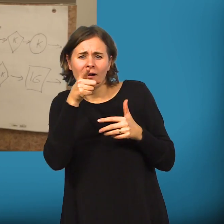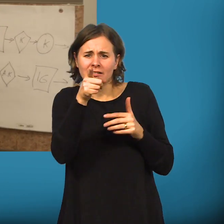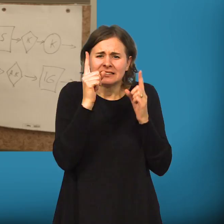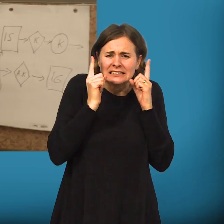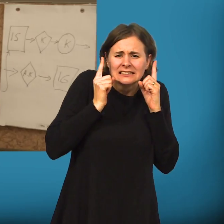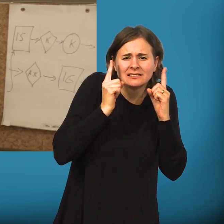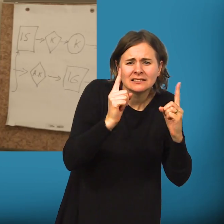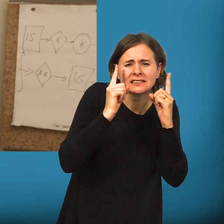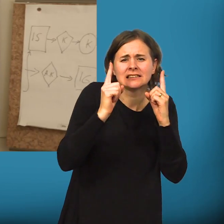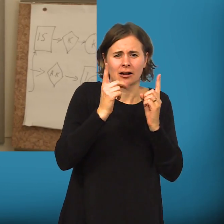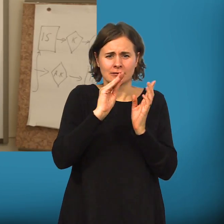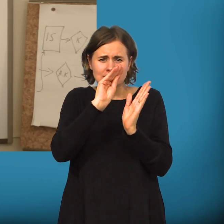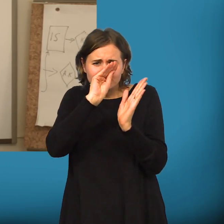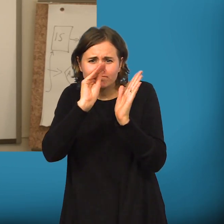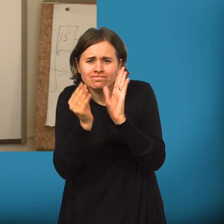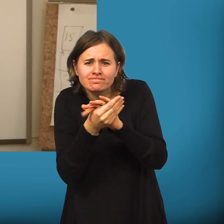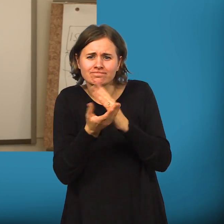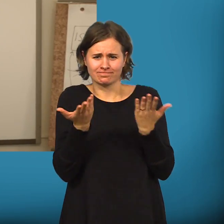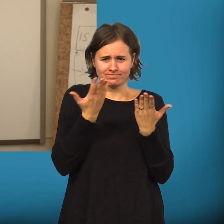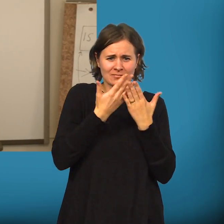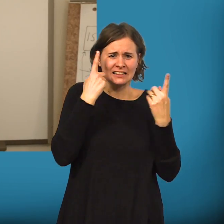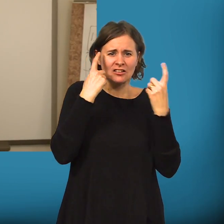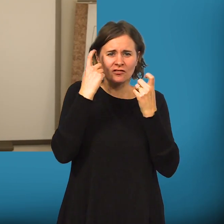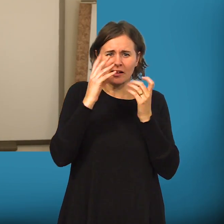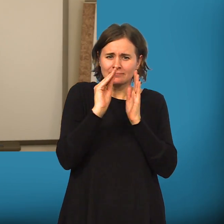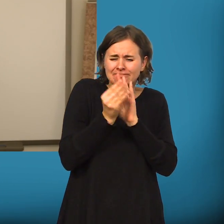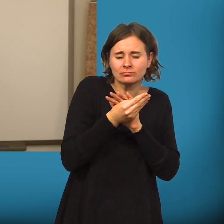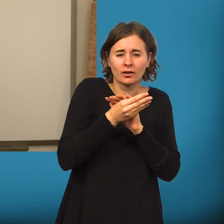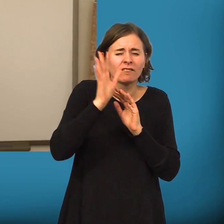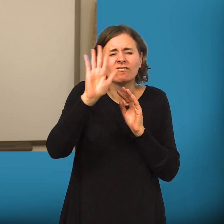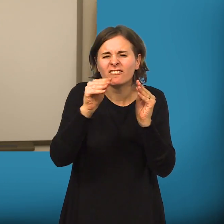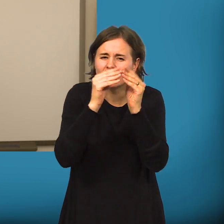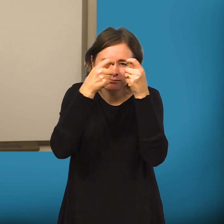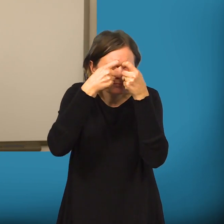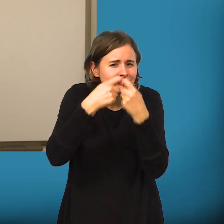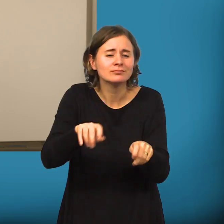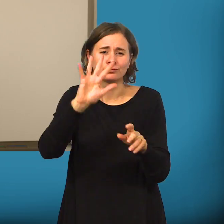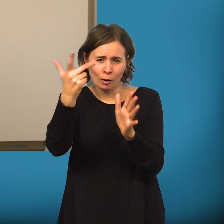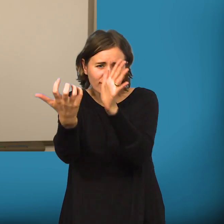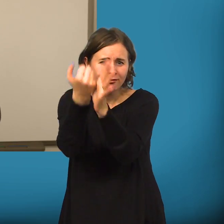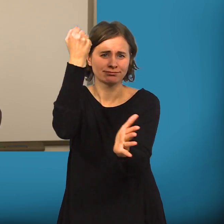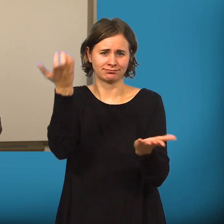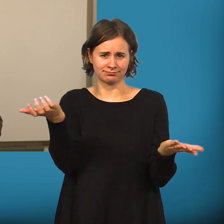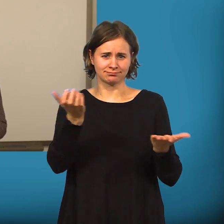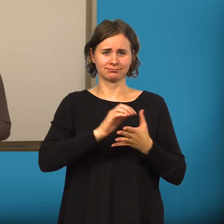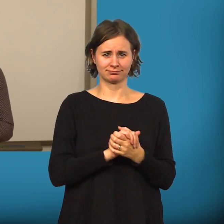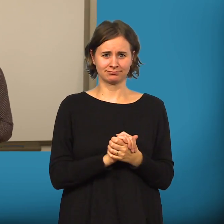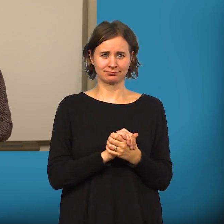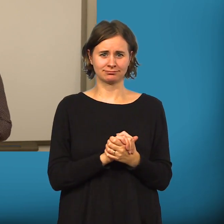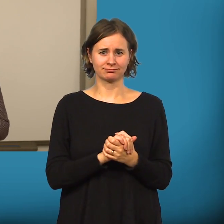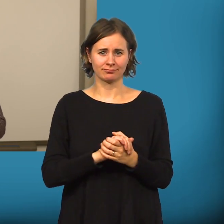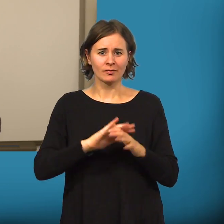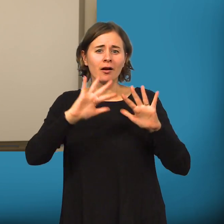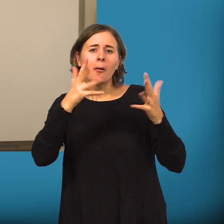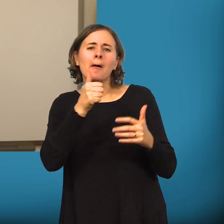Šiais laikais mes sakome, kad net ir tada, kai tu labai saugaisi, net ir tada